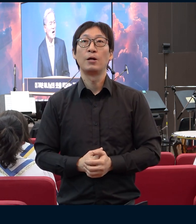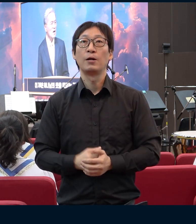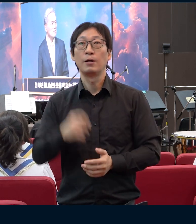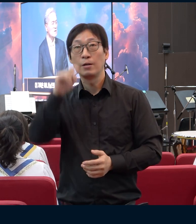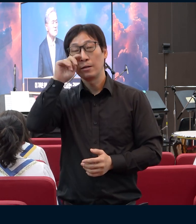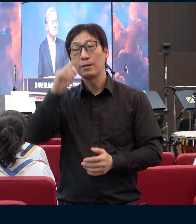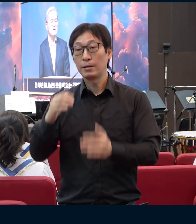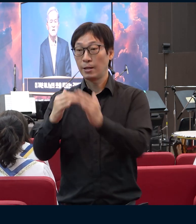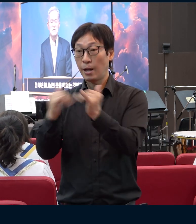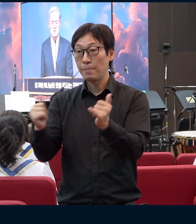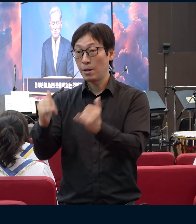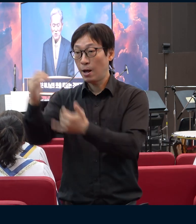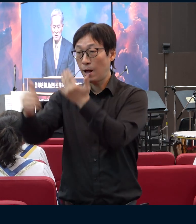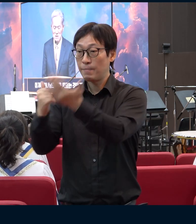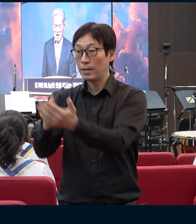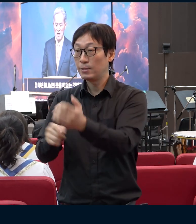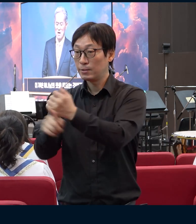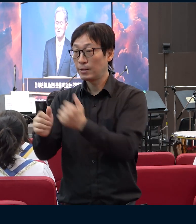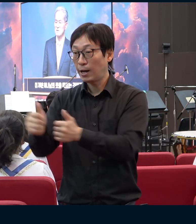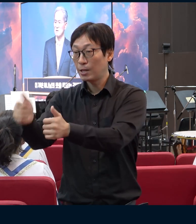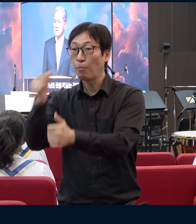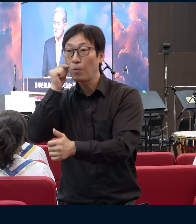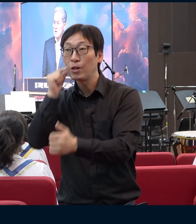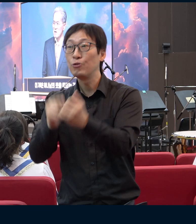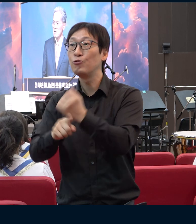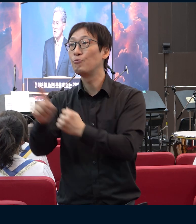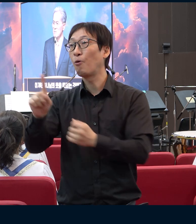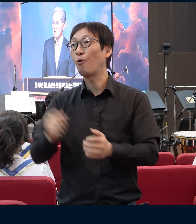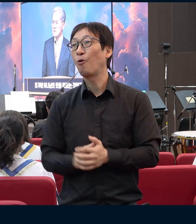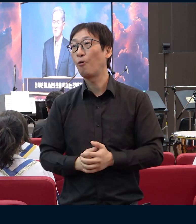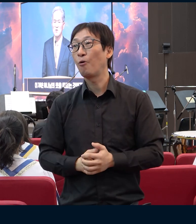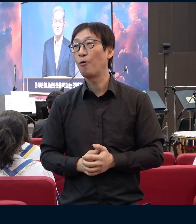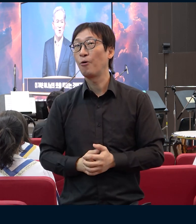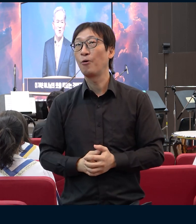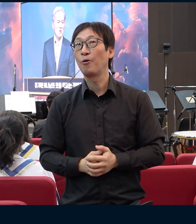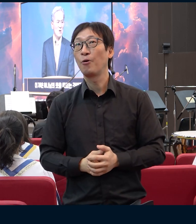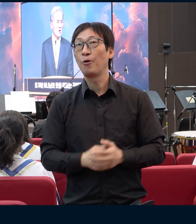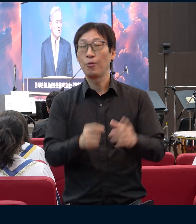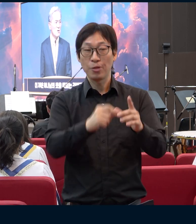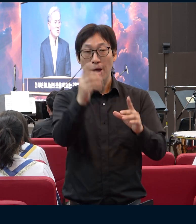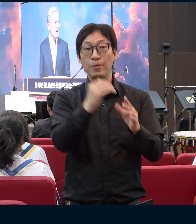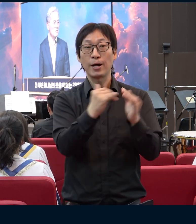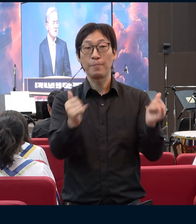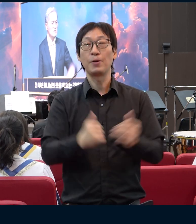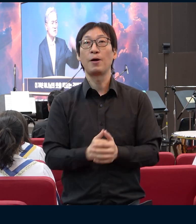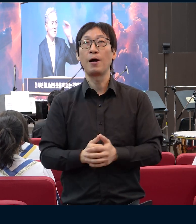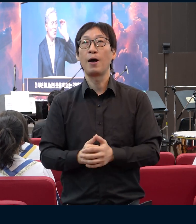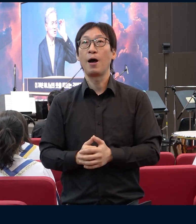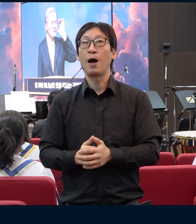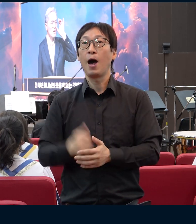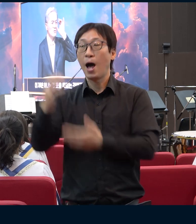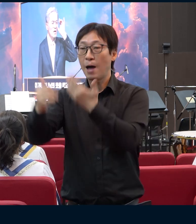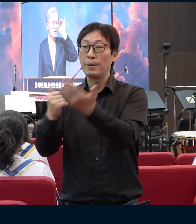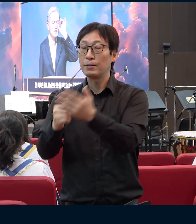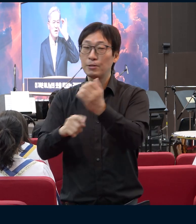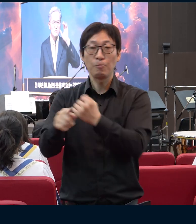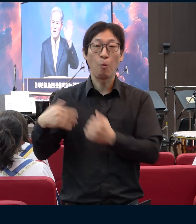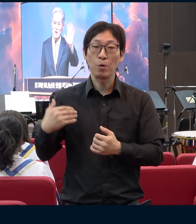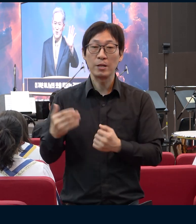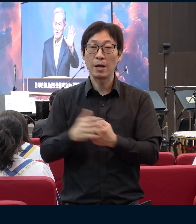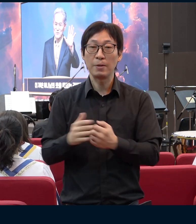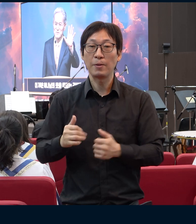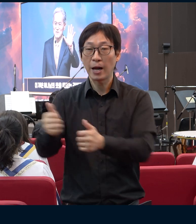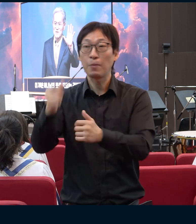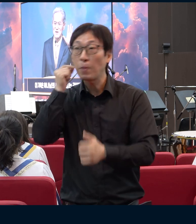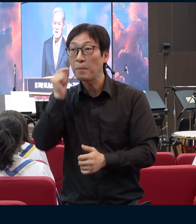사람들이 하나님의 뜻을 따르지 못하는가? 예, 많은 사람들은 하나님의 뜻을 잘 모르기 때문에 이런 얘기